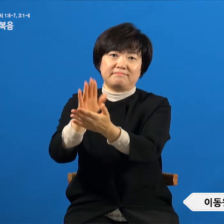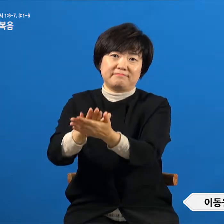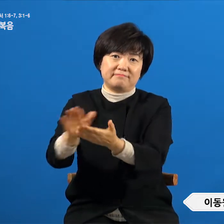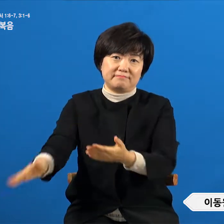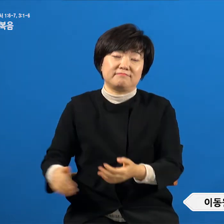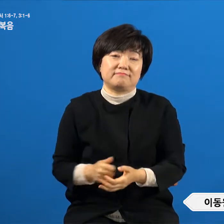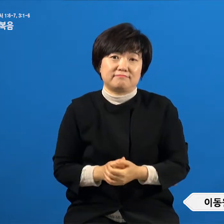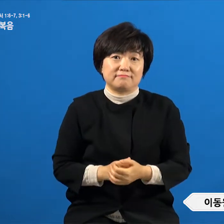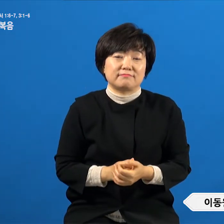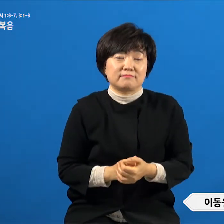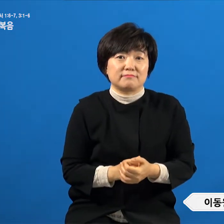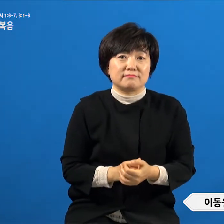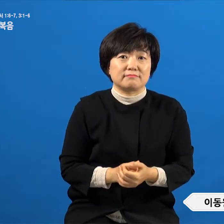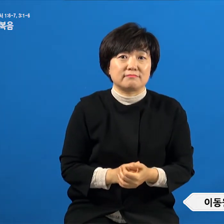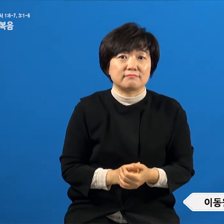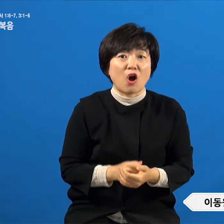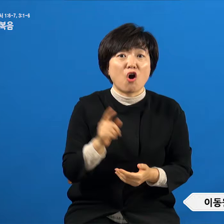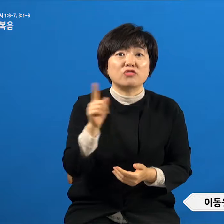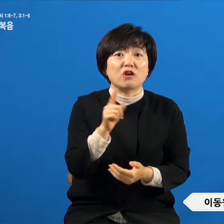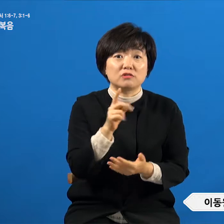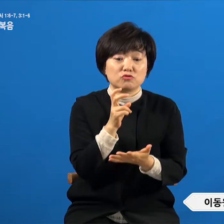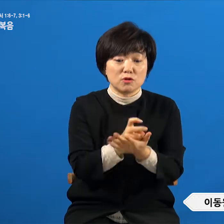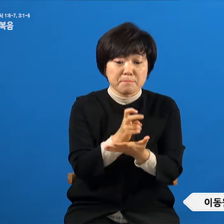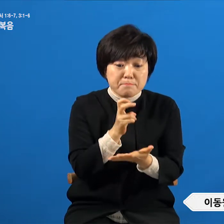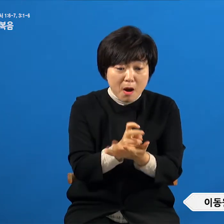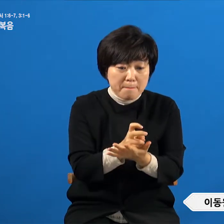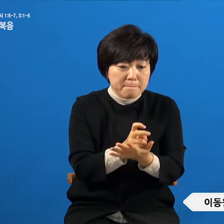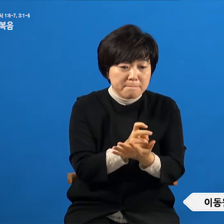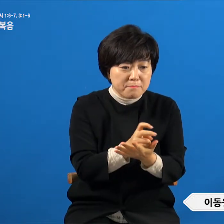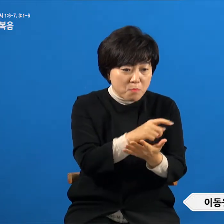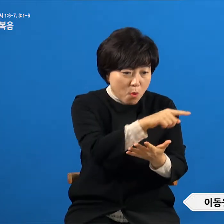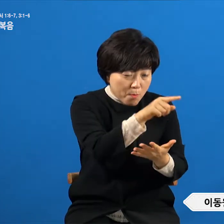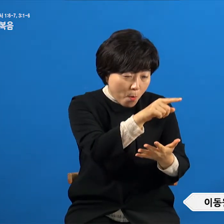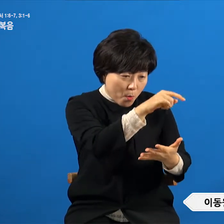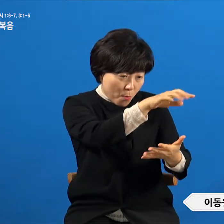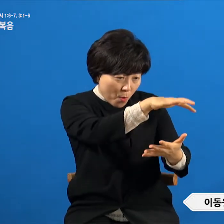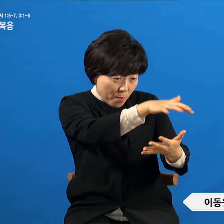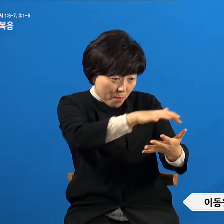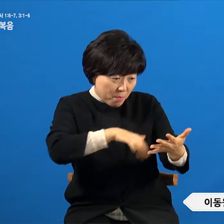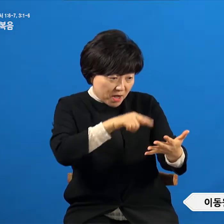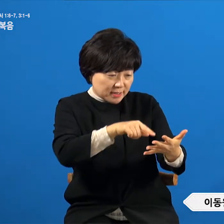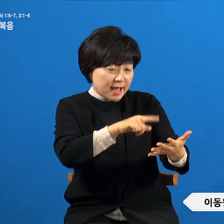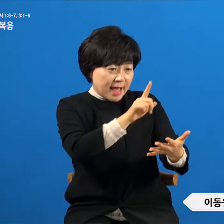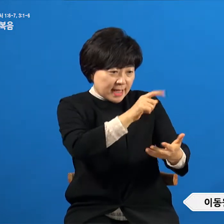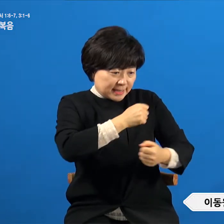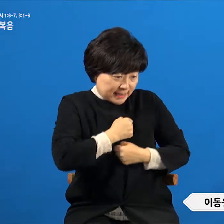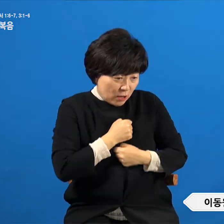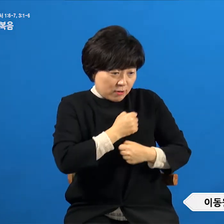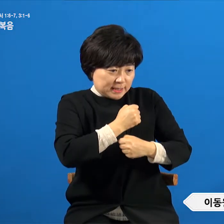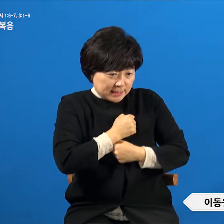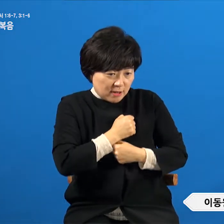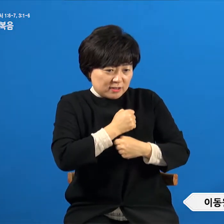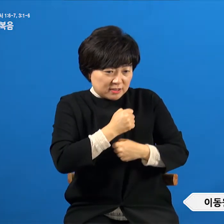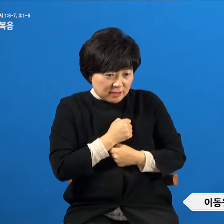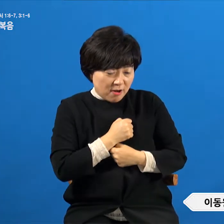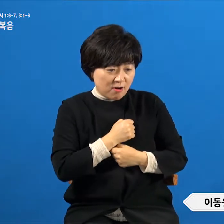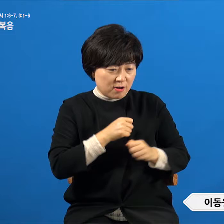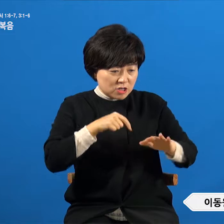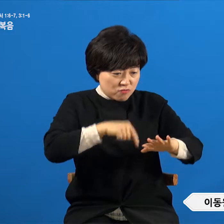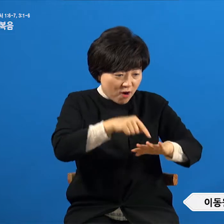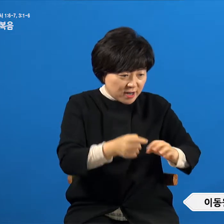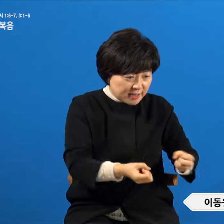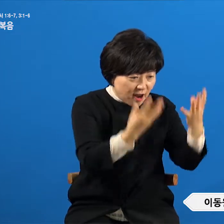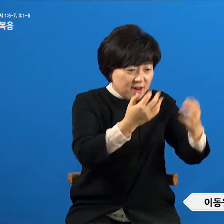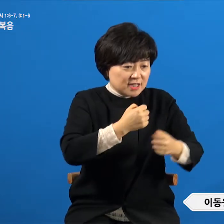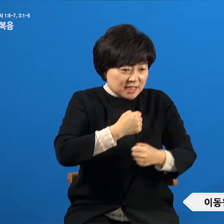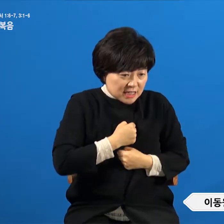것입니다. 그런데 어떤 율법의 한 조항을 지킴으로써, 지금도 그런 사람들 많아요. 무슨 지금도 유월절 지켜야